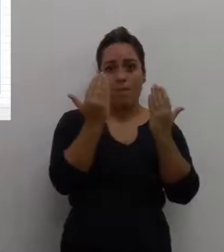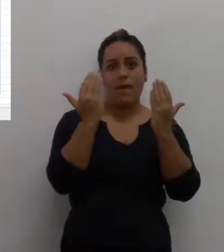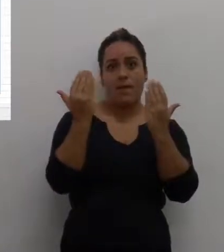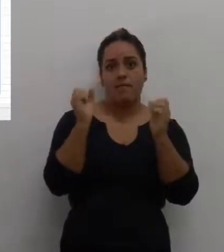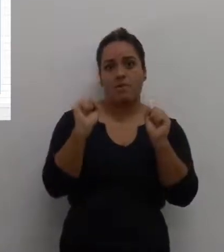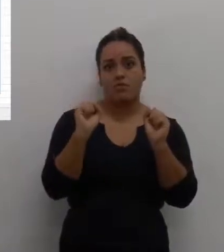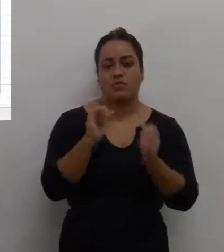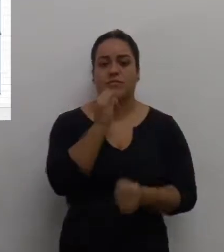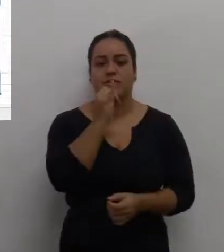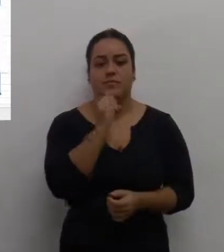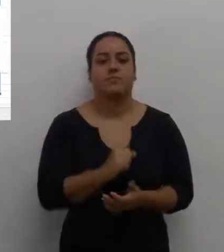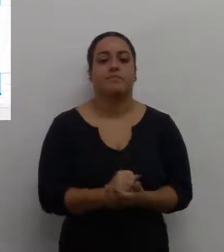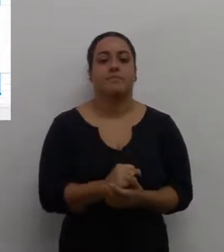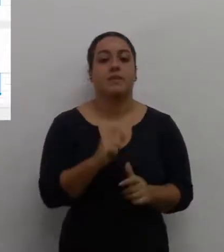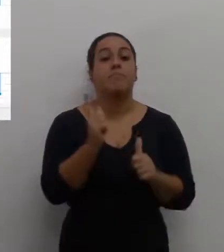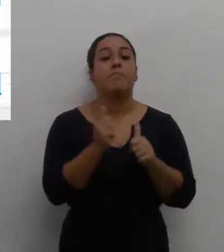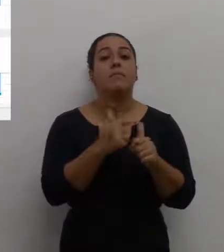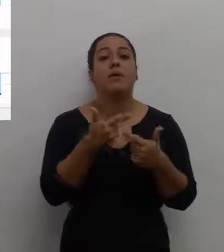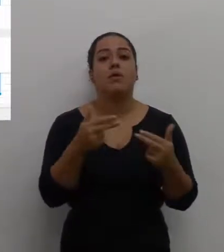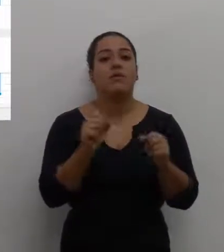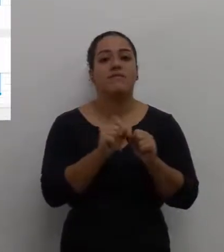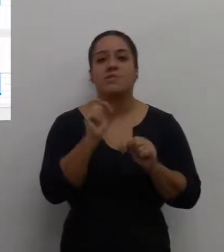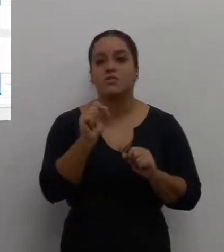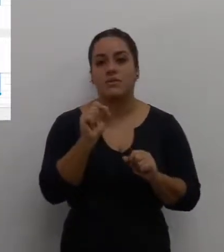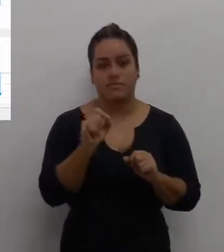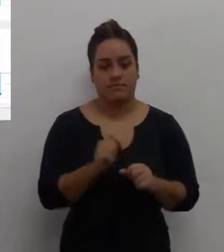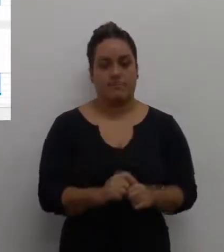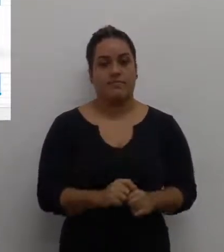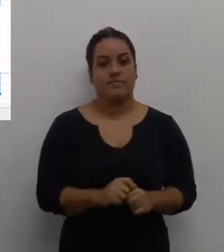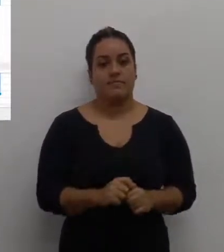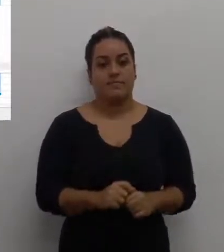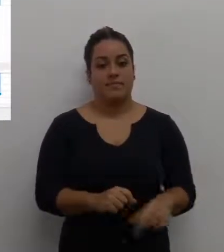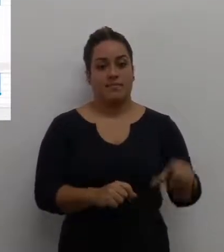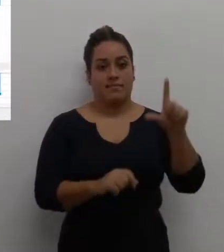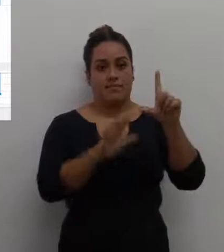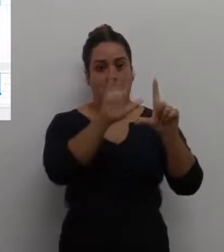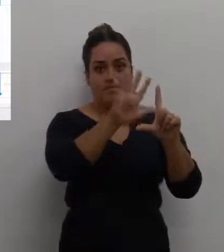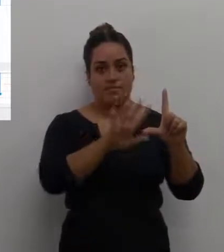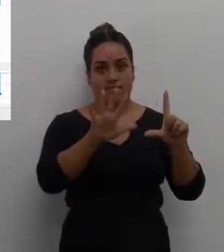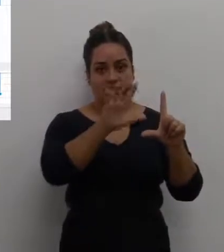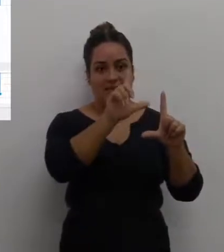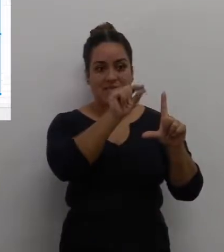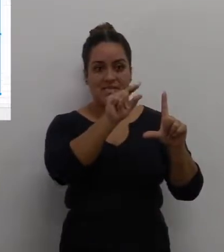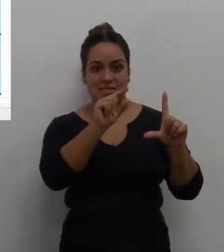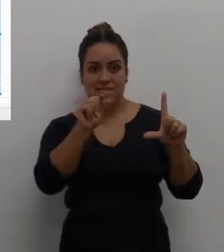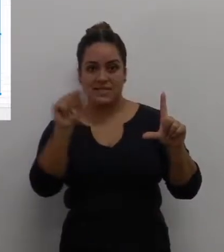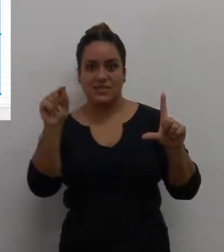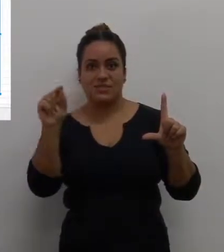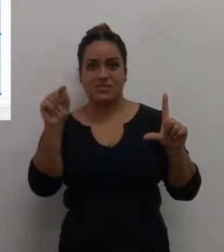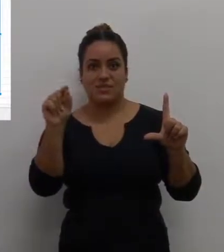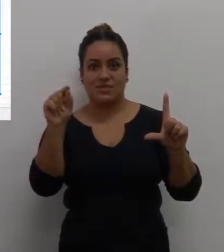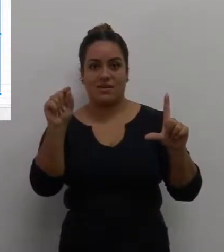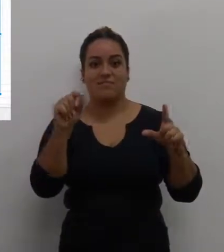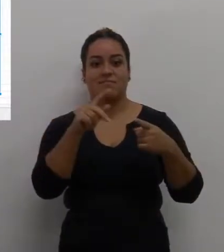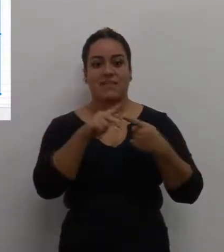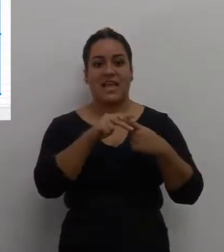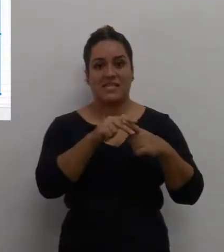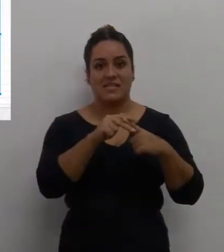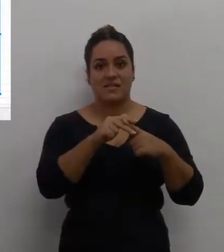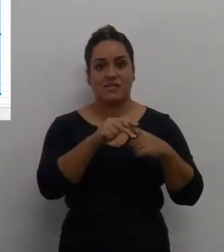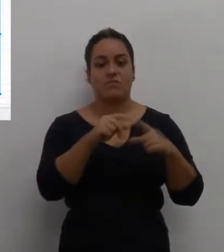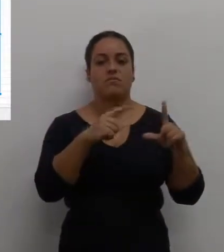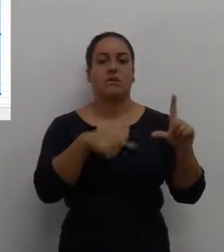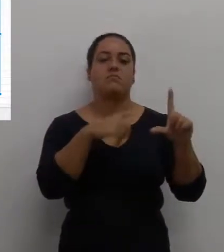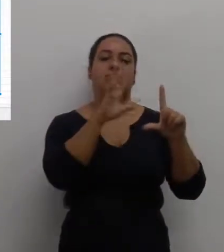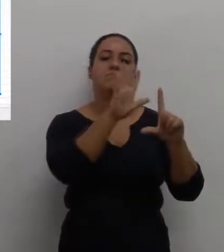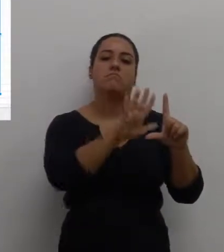3 meses. Então, a primeira coisa que eu tenho que fazer é fazer aqui na edição avançada.